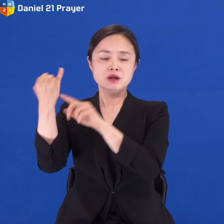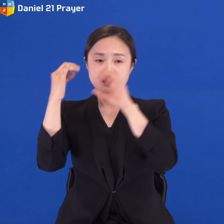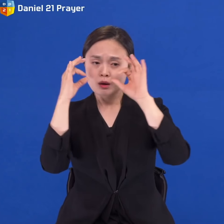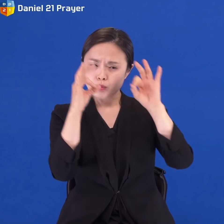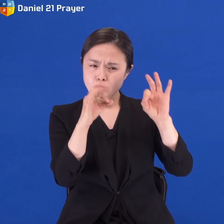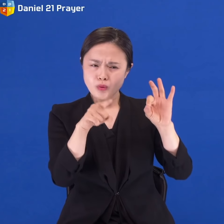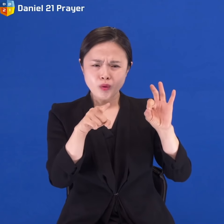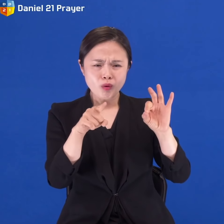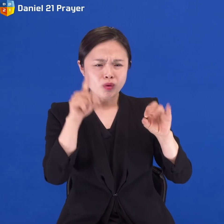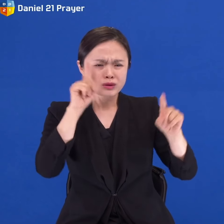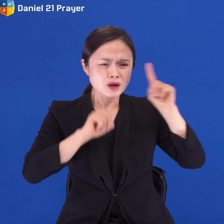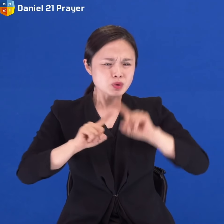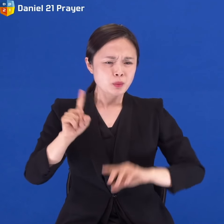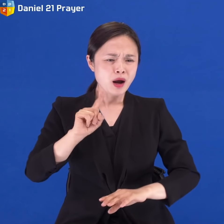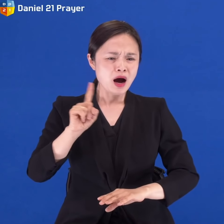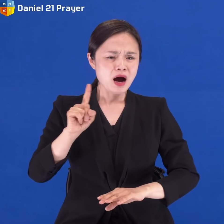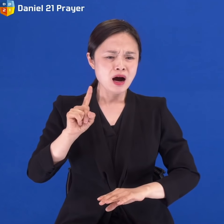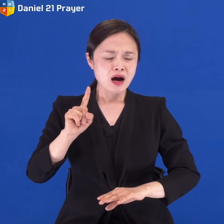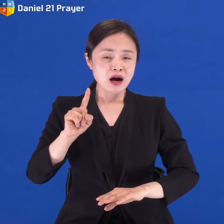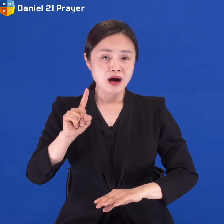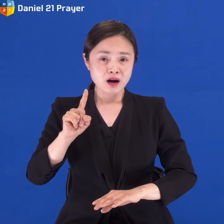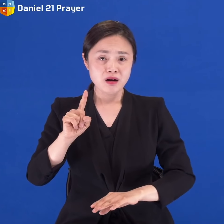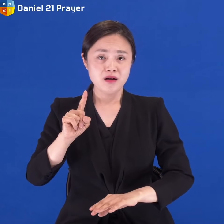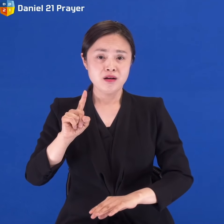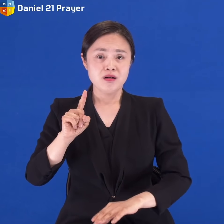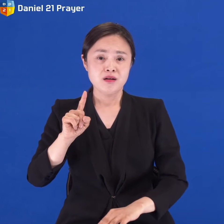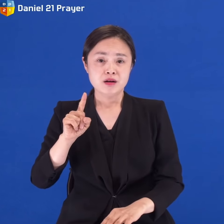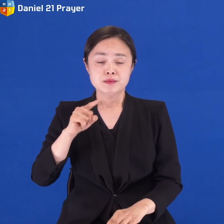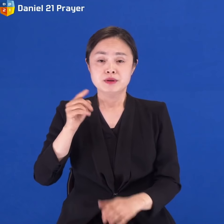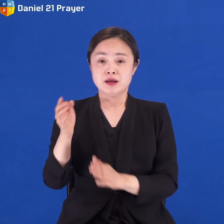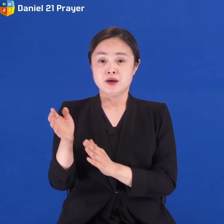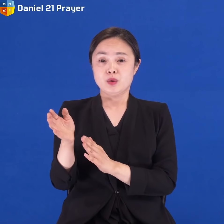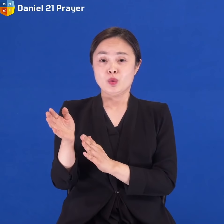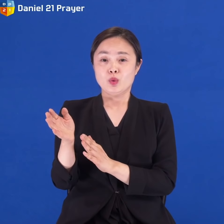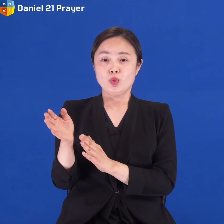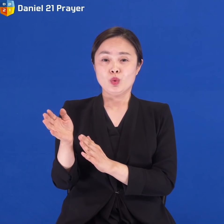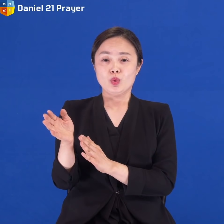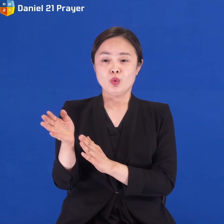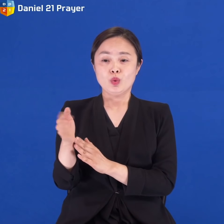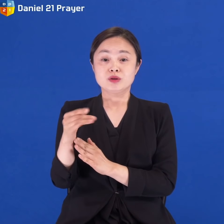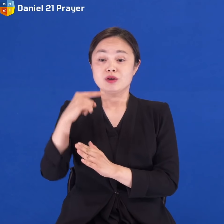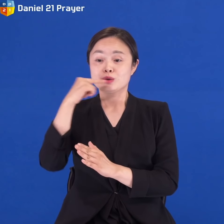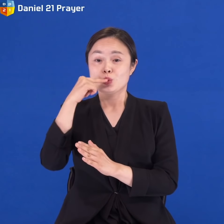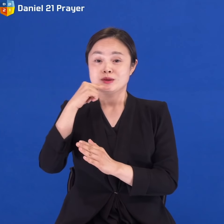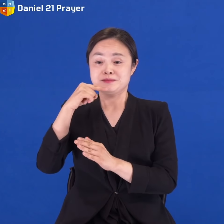고등어나 통영은 고등어가 없고요. 주로 장어예요.